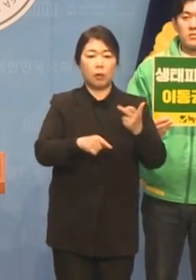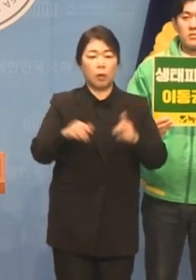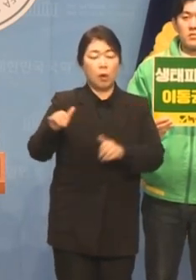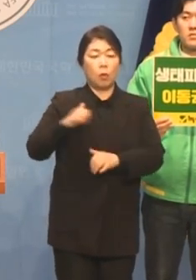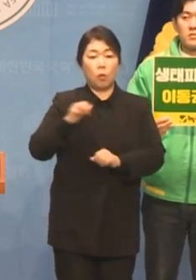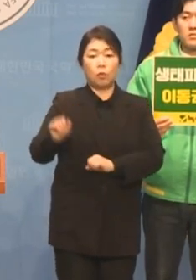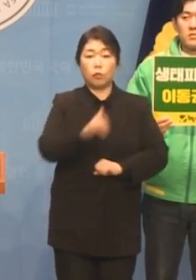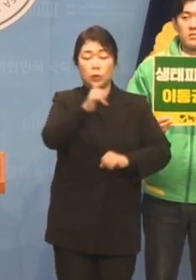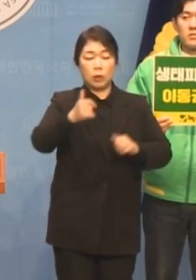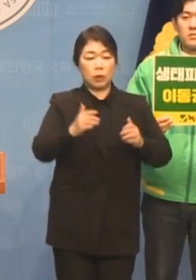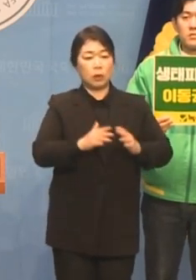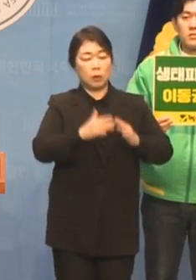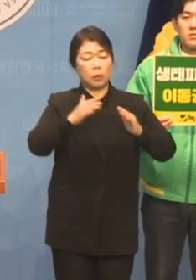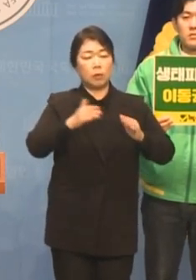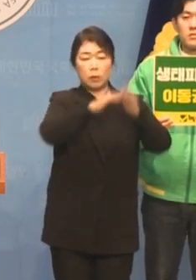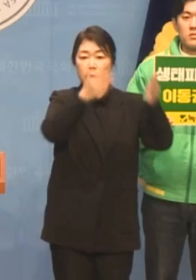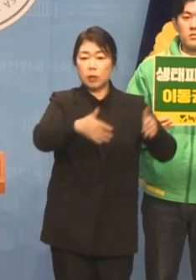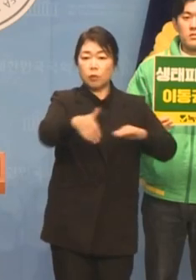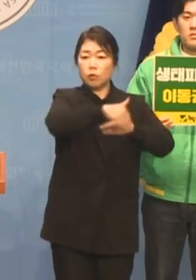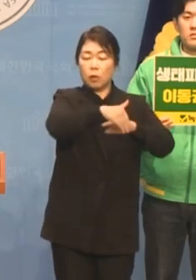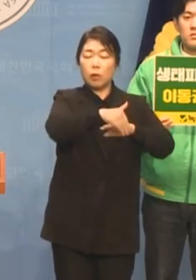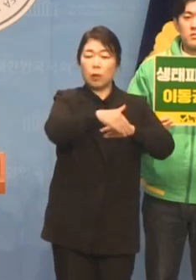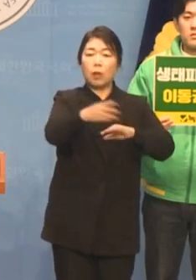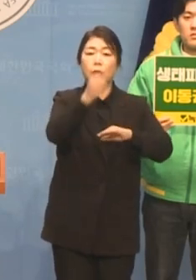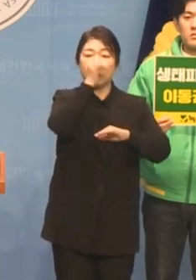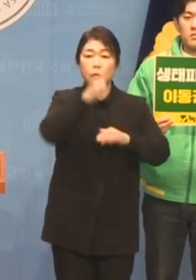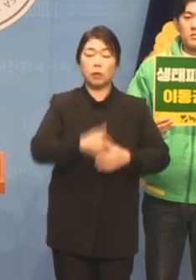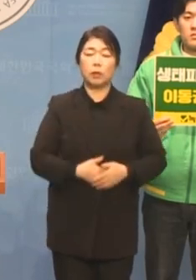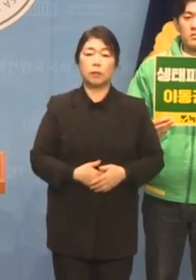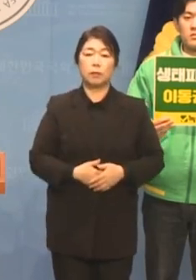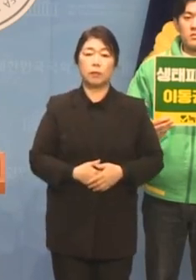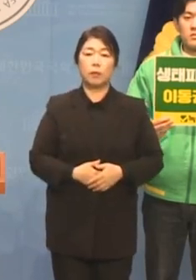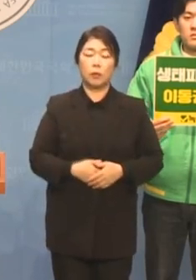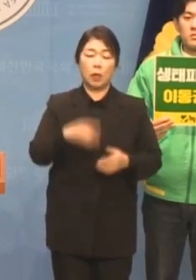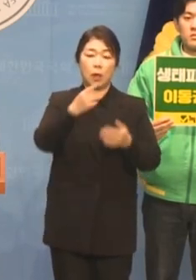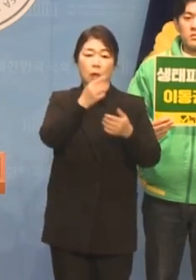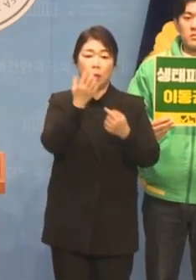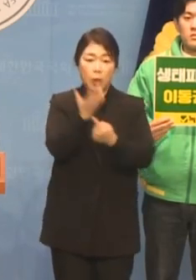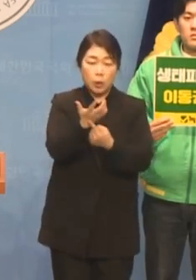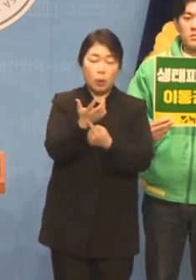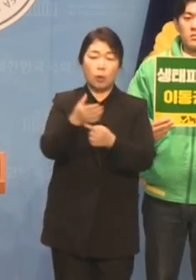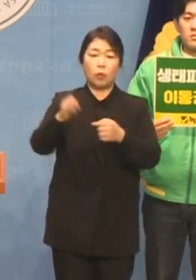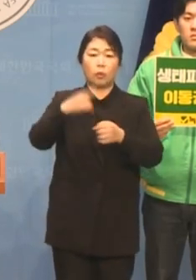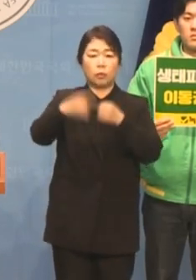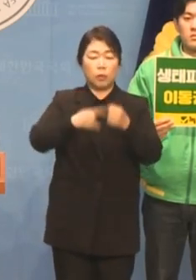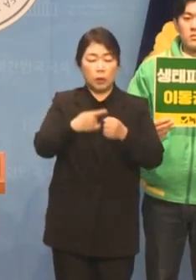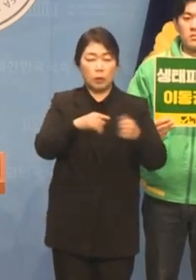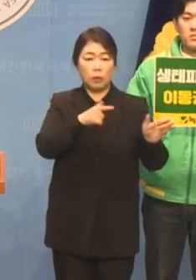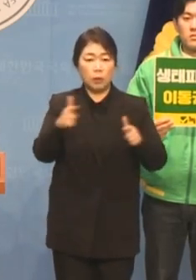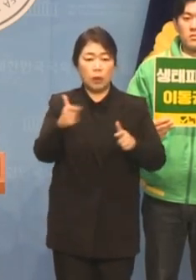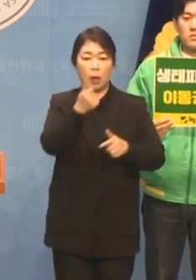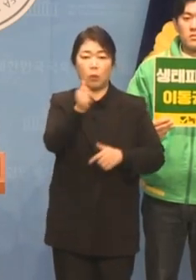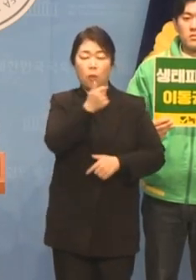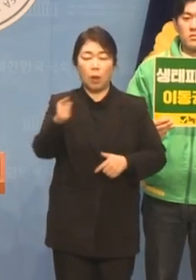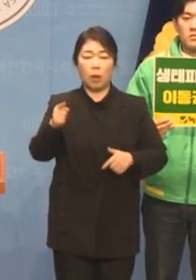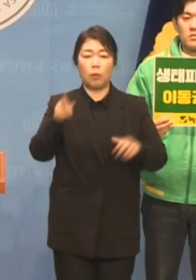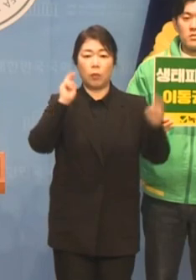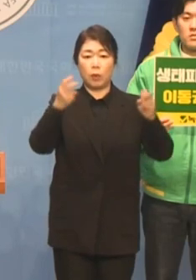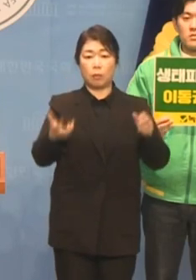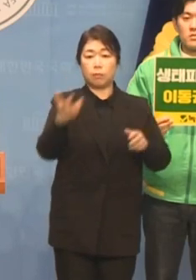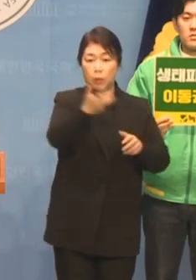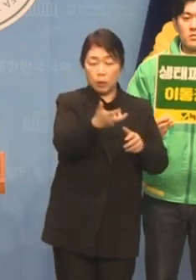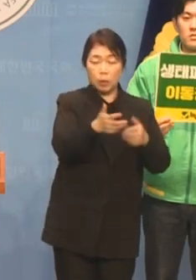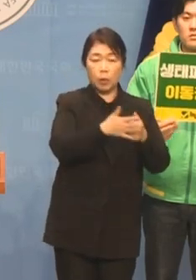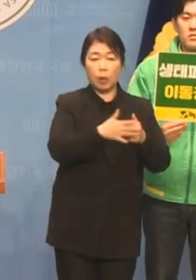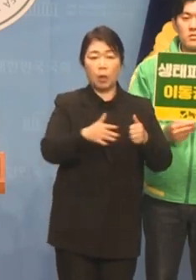기지 조선 계획을 가지고 있습니다 최근 늘어난 레이더 시설 방상 기업인 환화 시스템의 진출 제주는